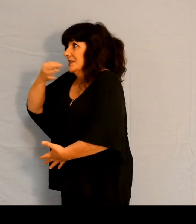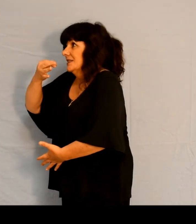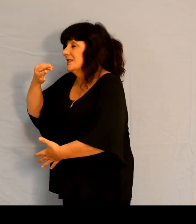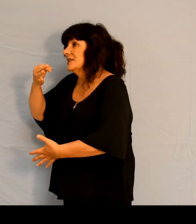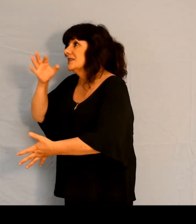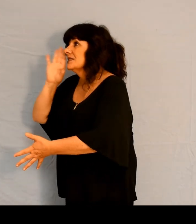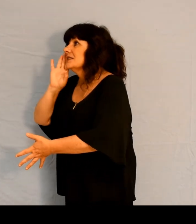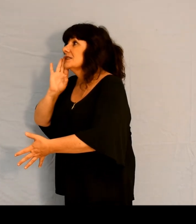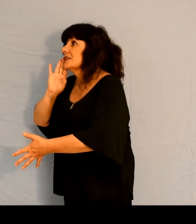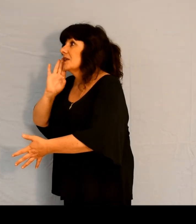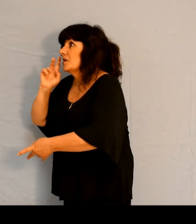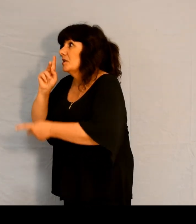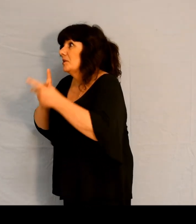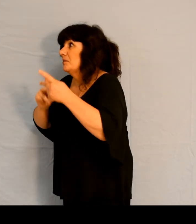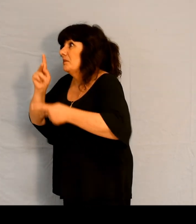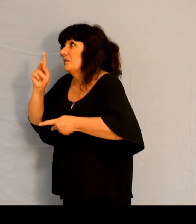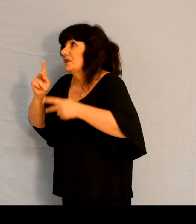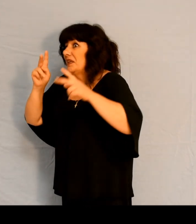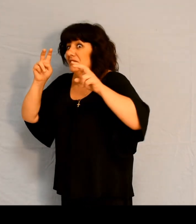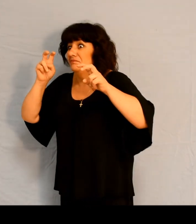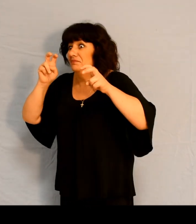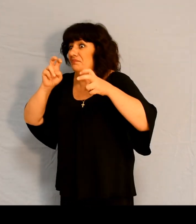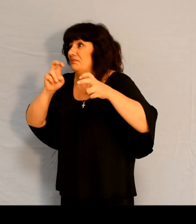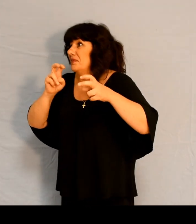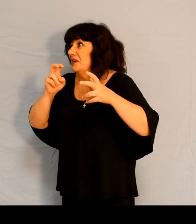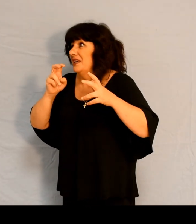Peut-être s'en trouvera-t-il seulement 10.